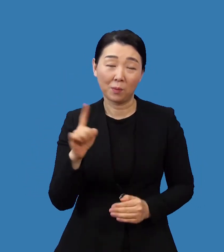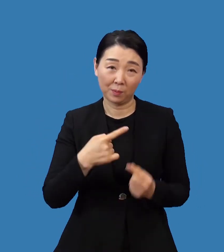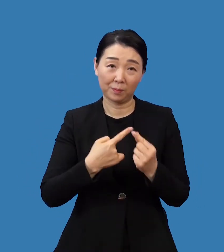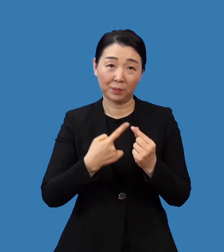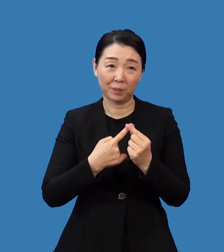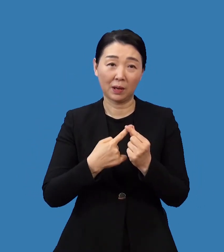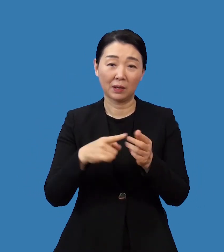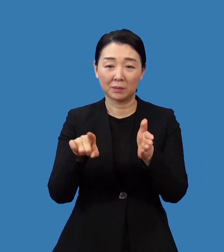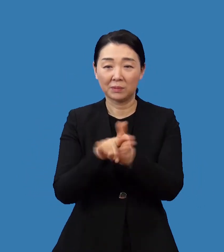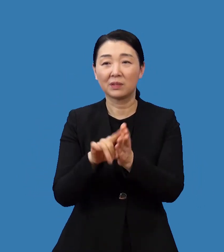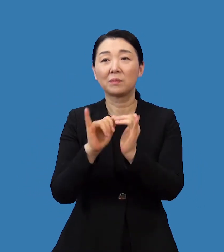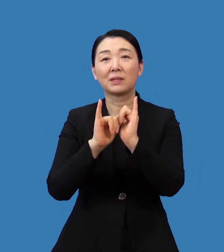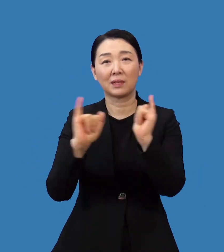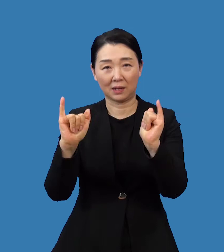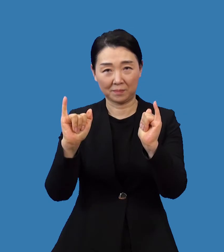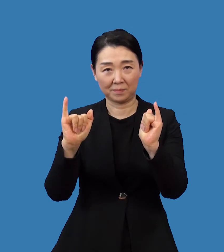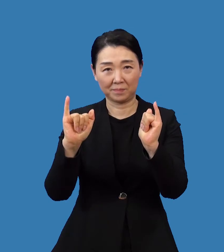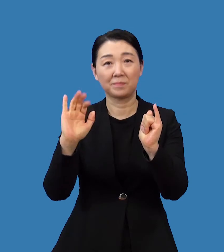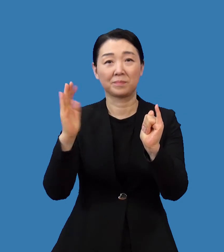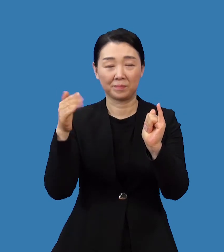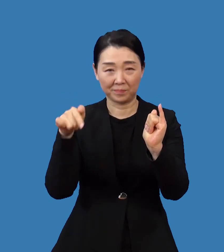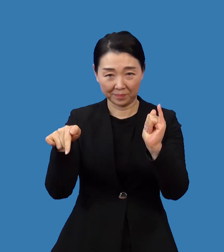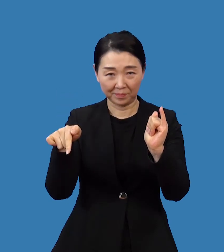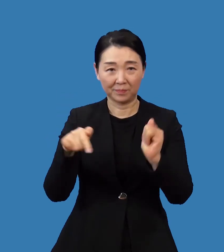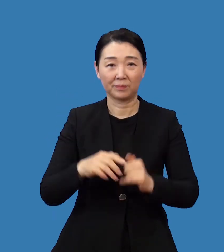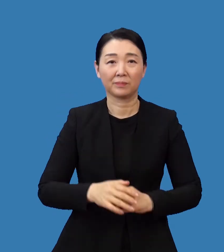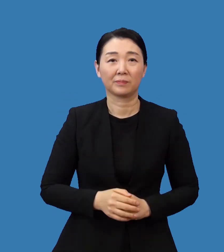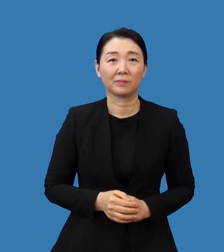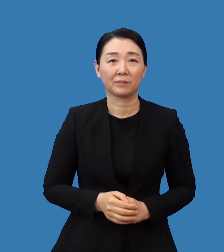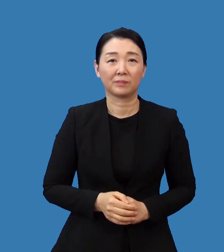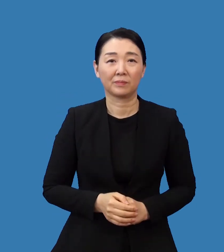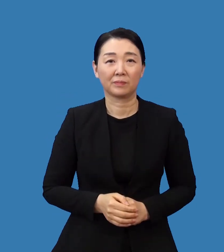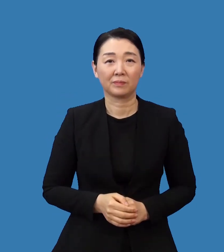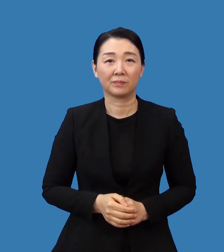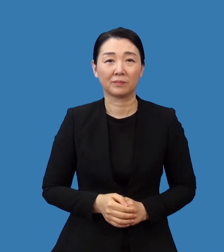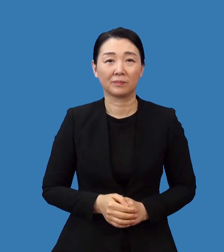첫째로 믿음의 사람이 됩니다. 그들은 믿음의 사람이 됩니다.